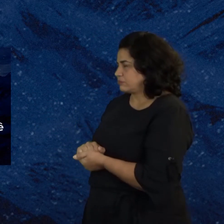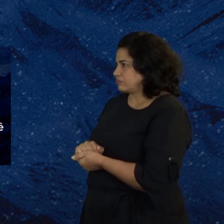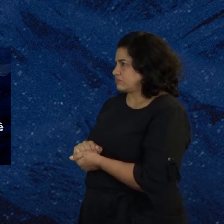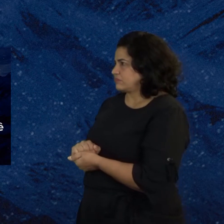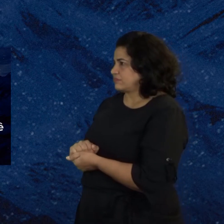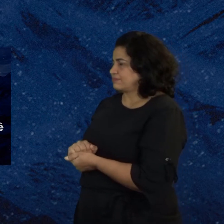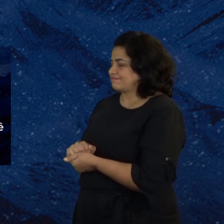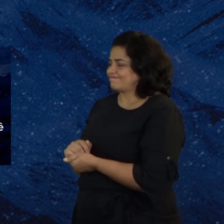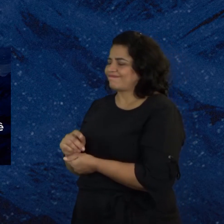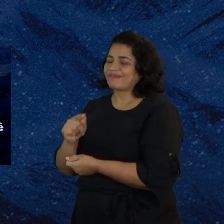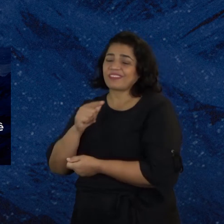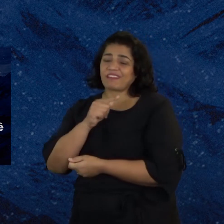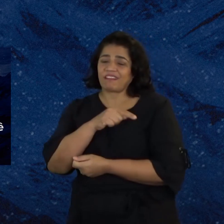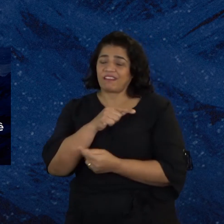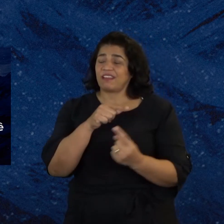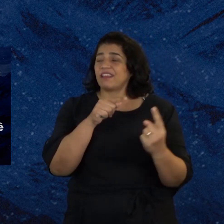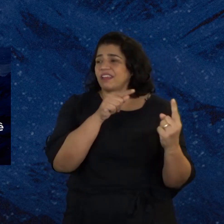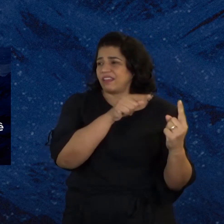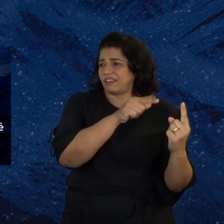O publicano,